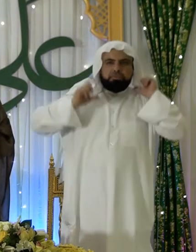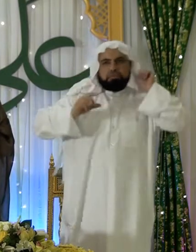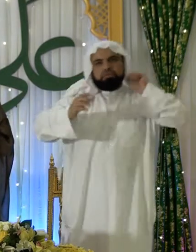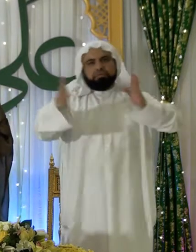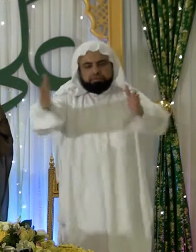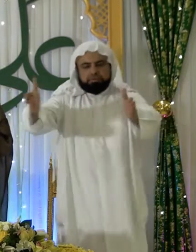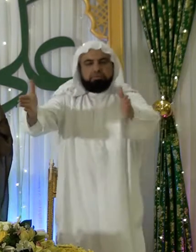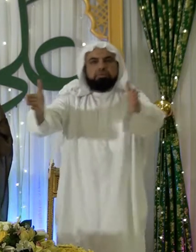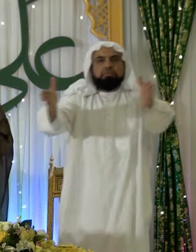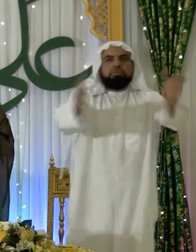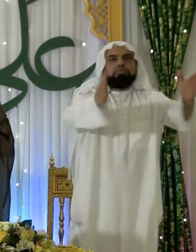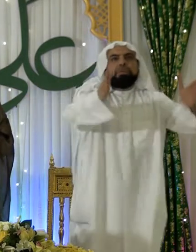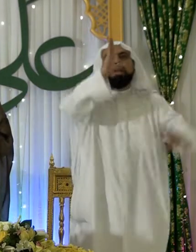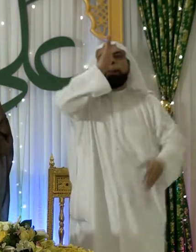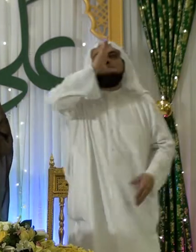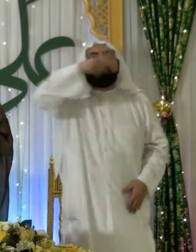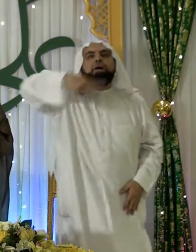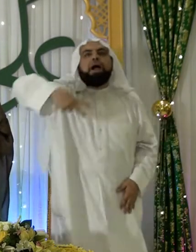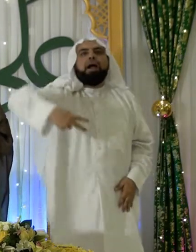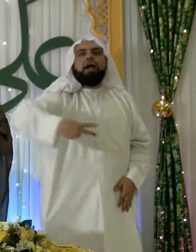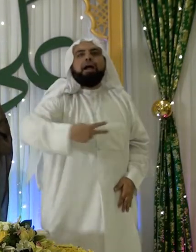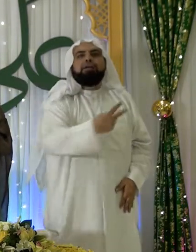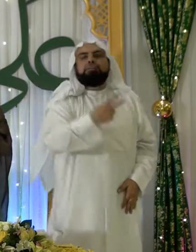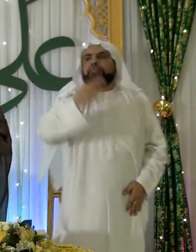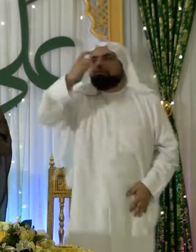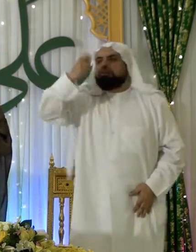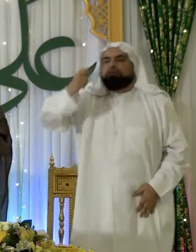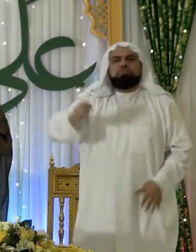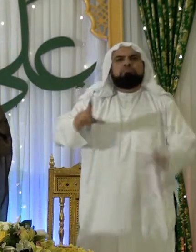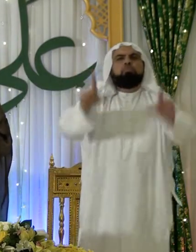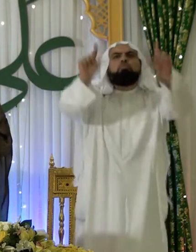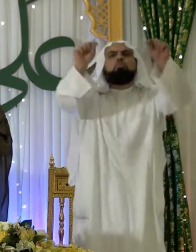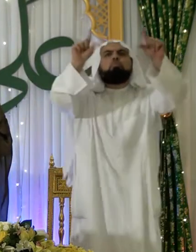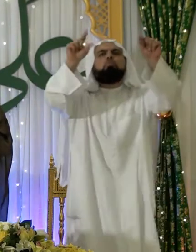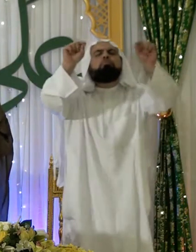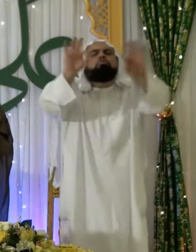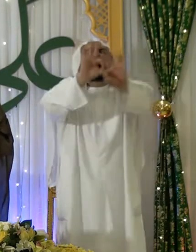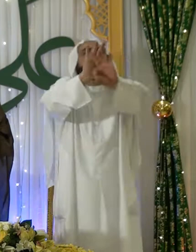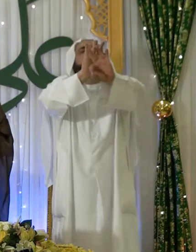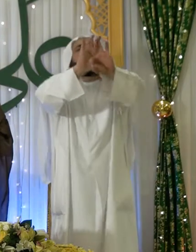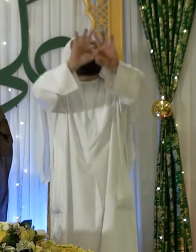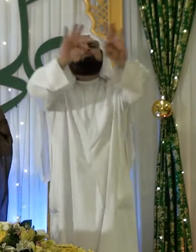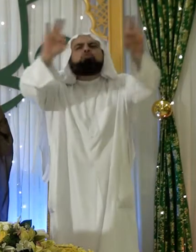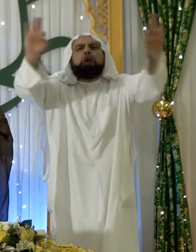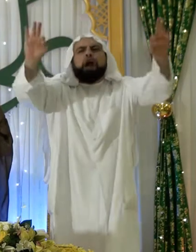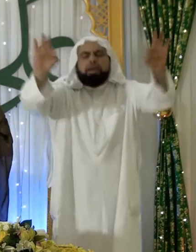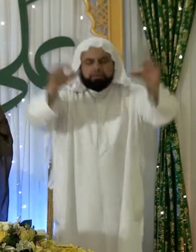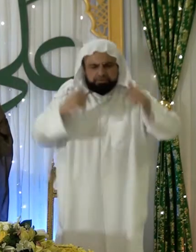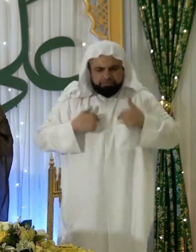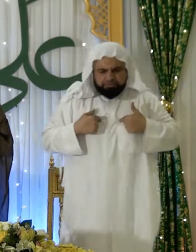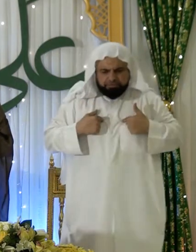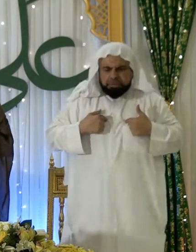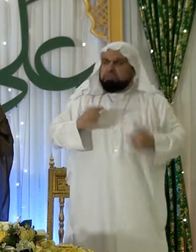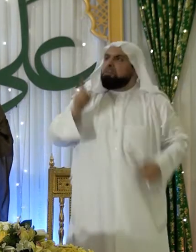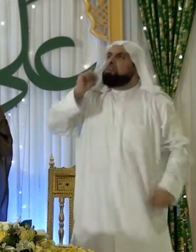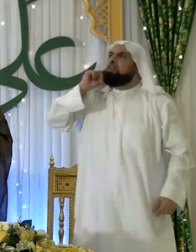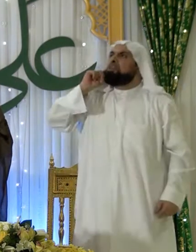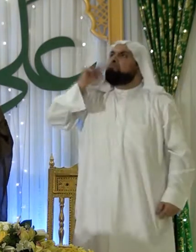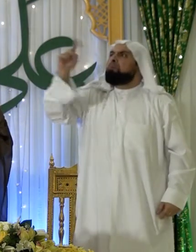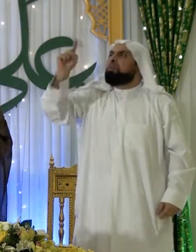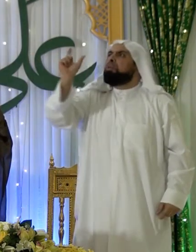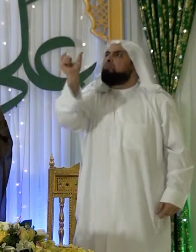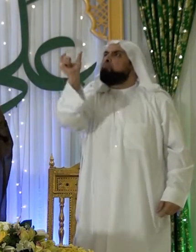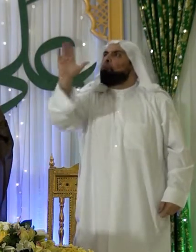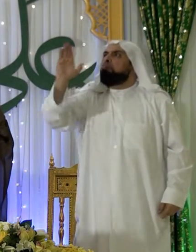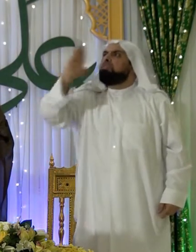فقام علي عليه السلام بتلك المهمة الكبرى حينما هاجر رسول الله من